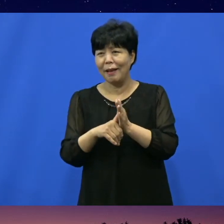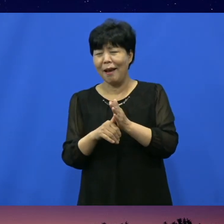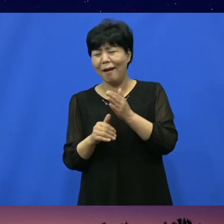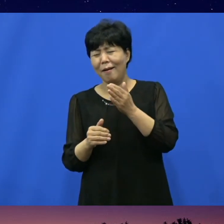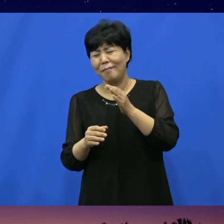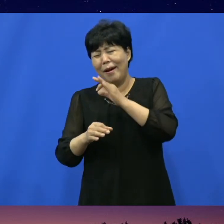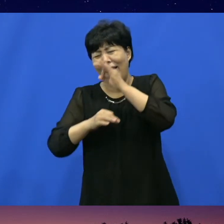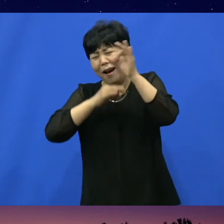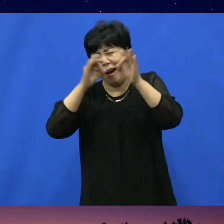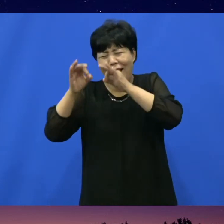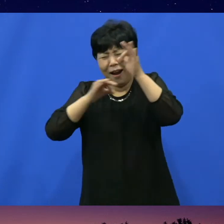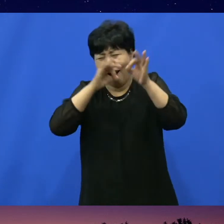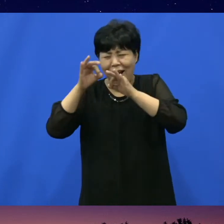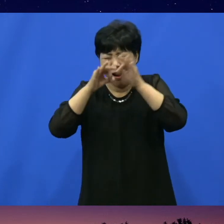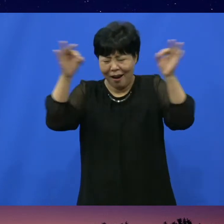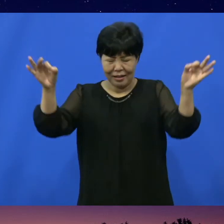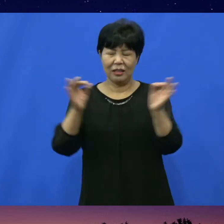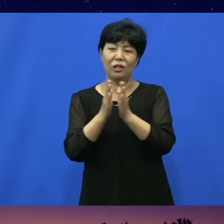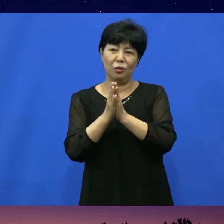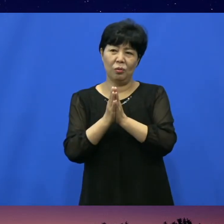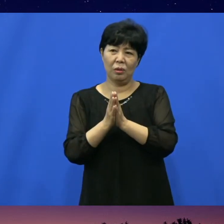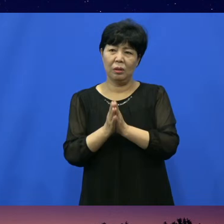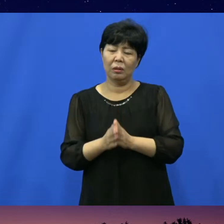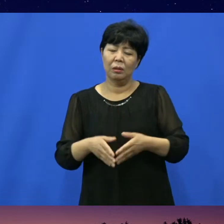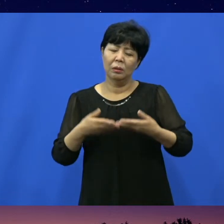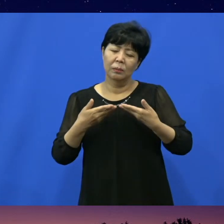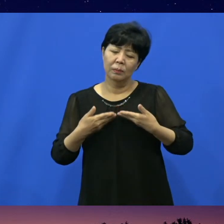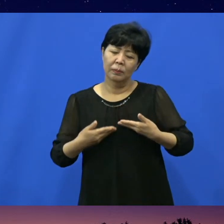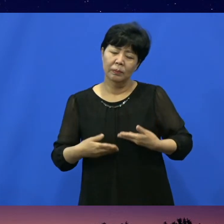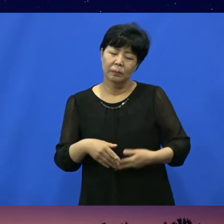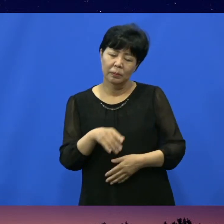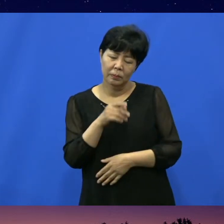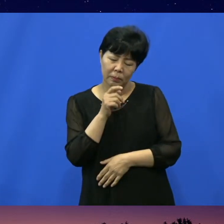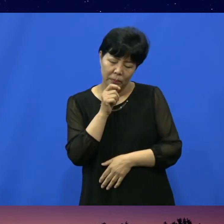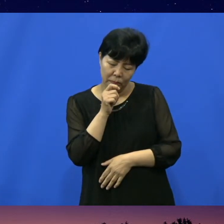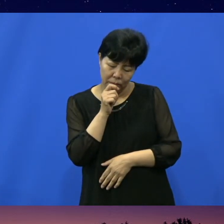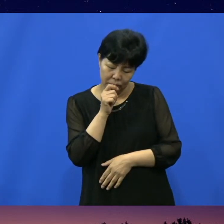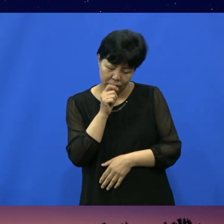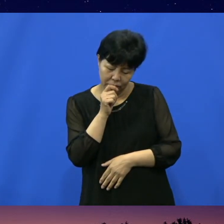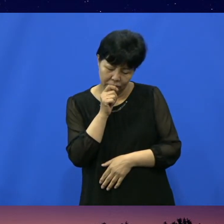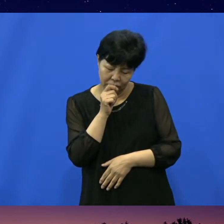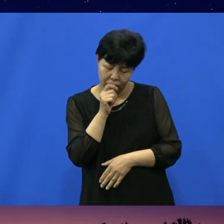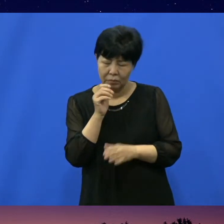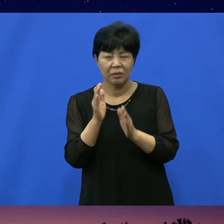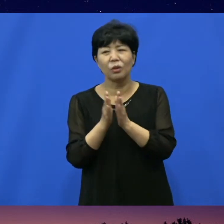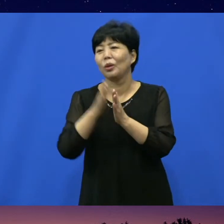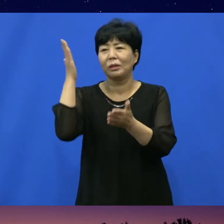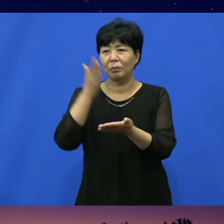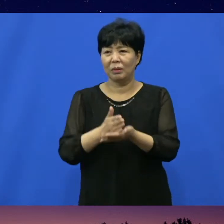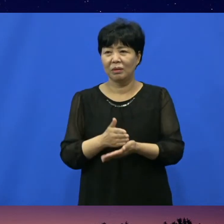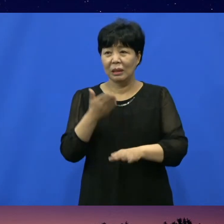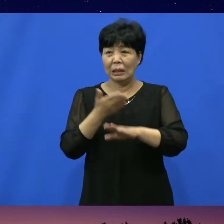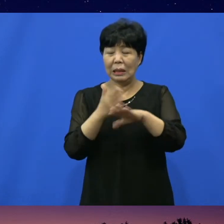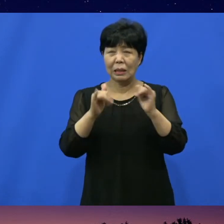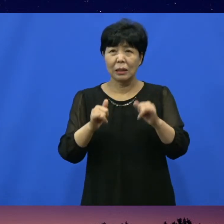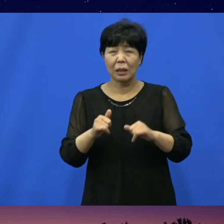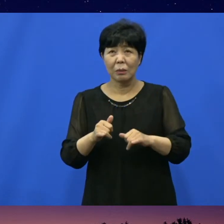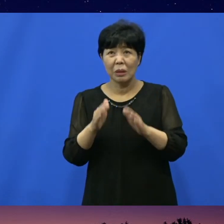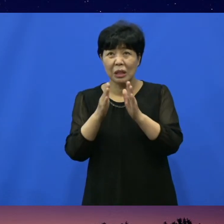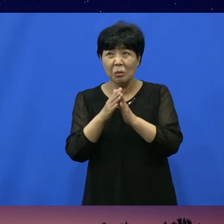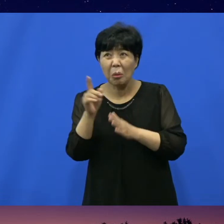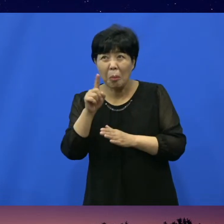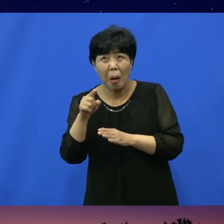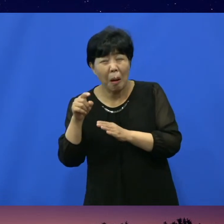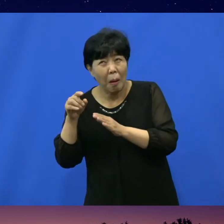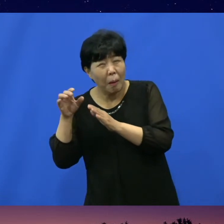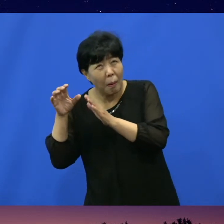부르짖으셔요. 철회에 와서는 묵상기도하는 거 아닙니다. 부르짖으셔야 돼요. 묵상기도하고 남의 기도 여러분이 지금도 전부